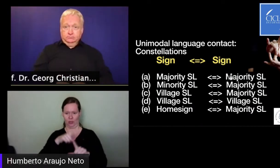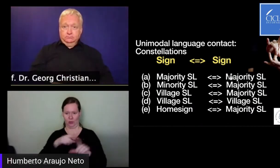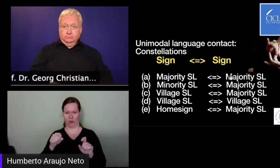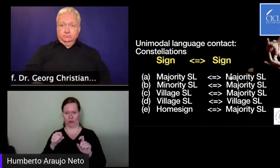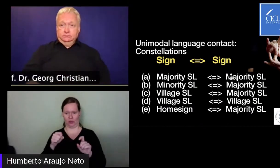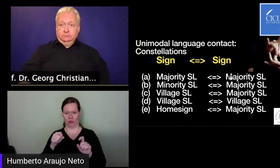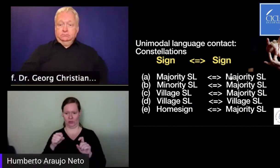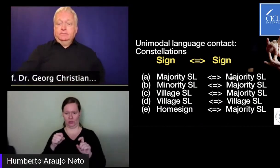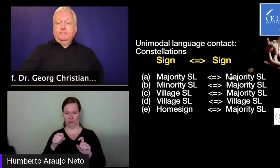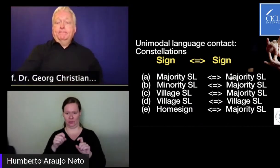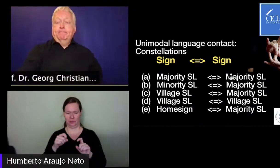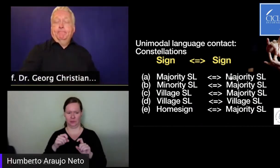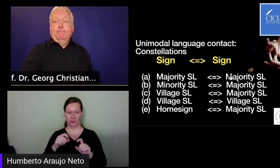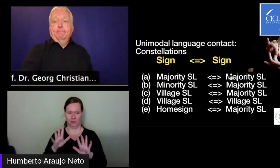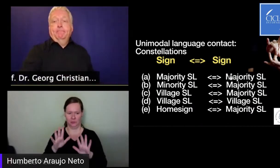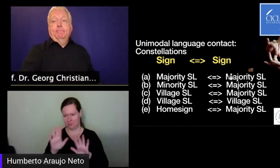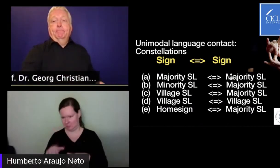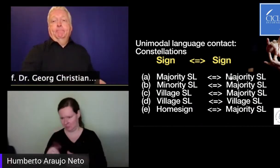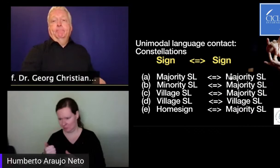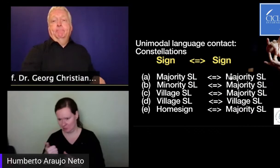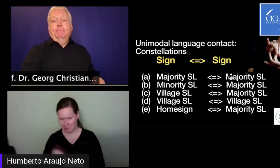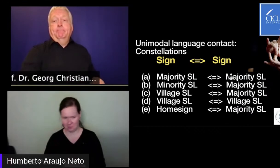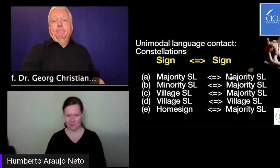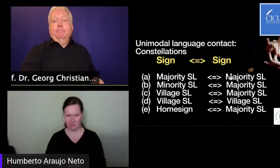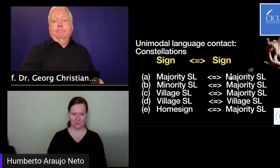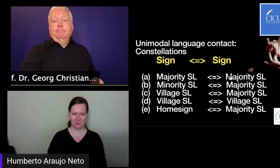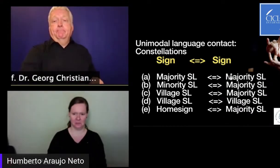essas diferenças.